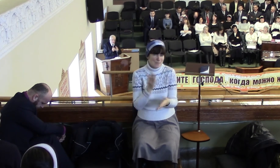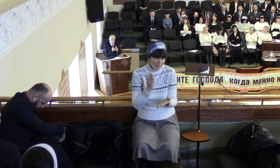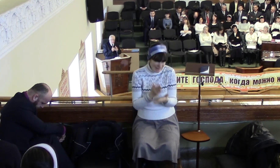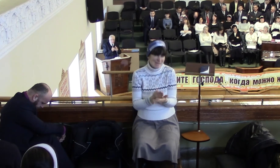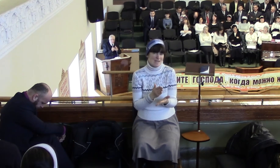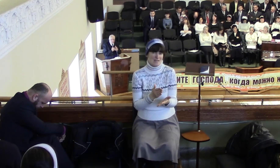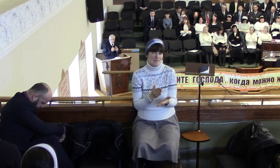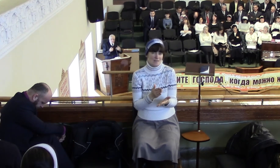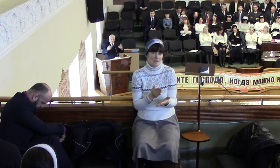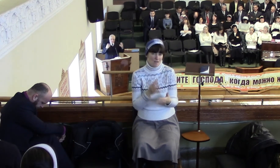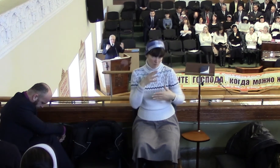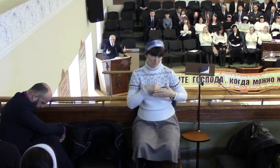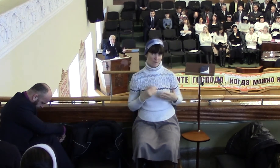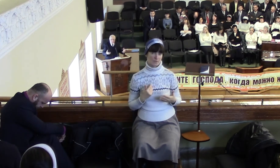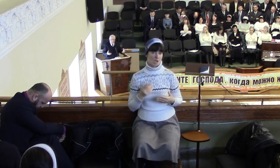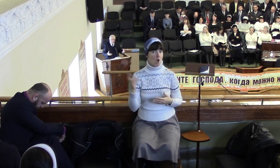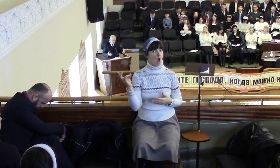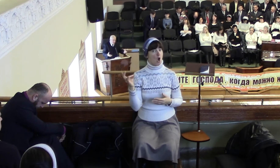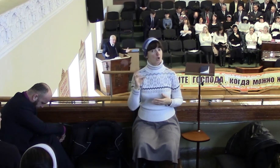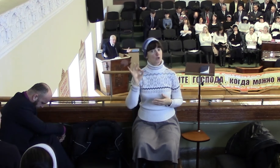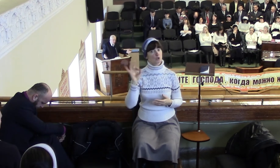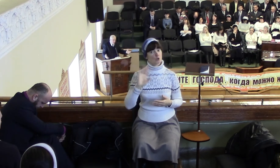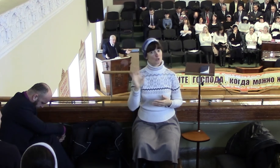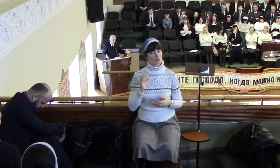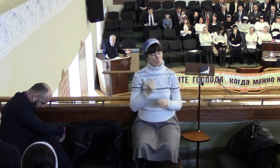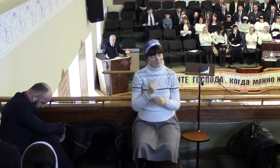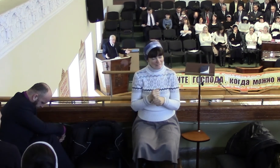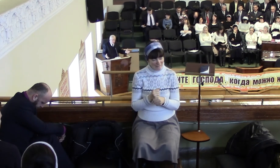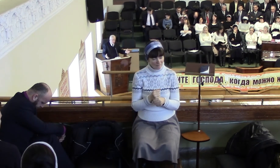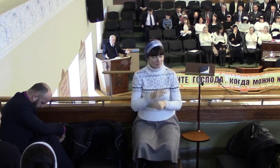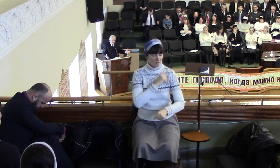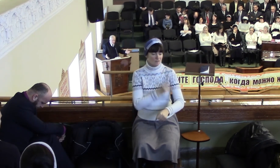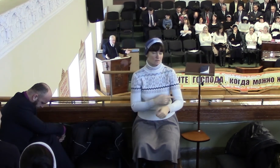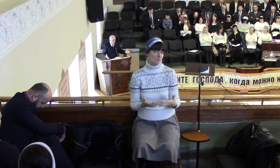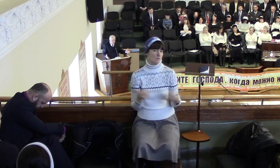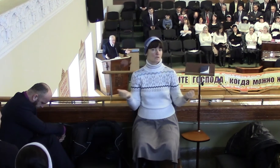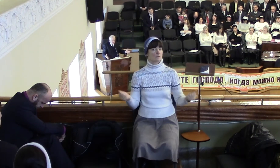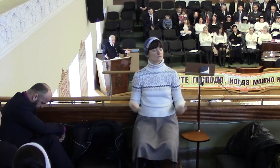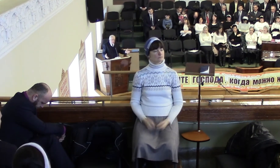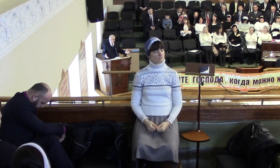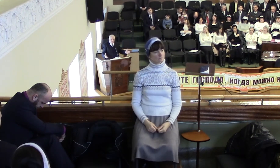мне, но чтобы делать он, того не нахожу». И у вас так.